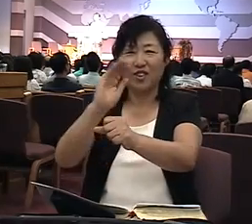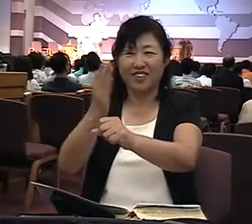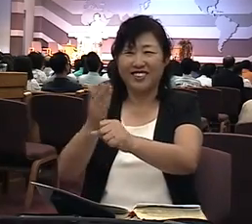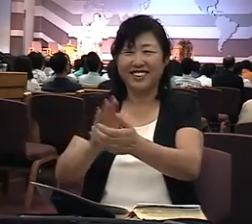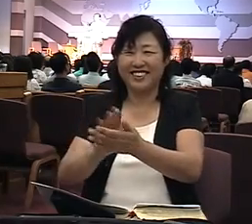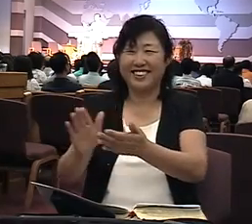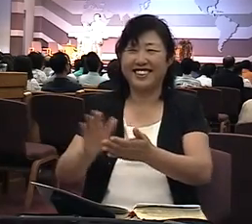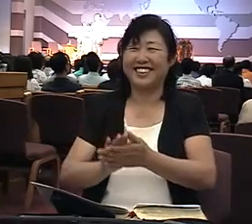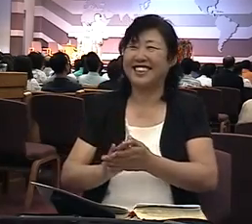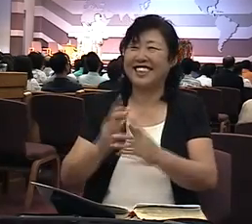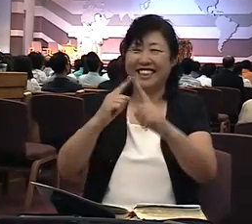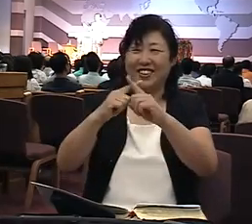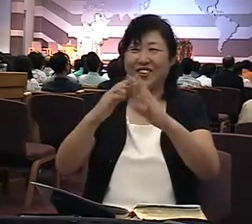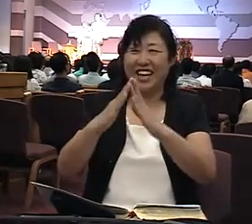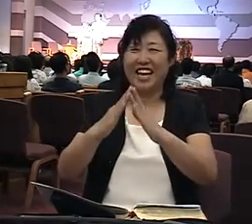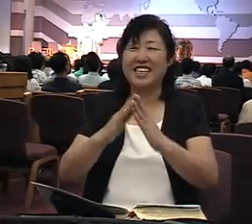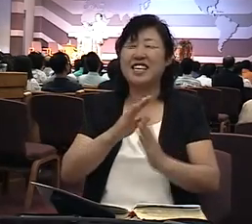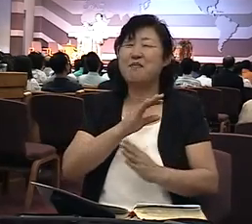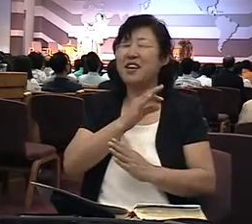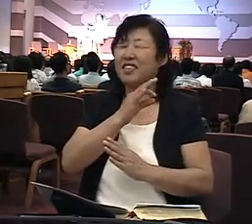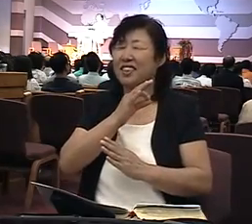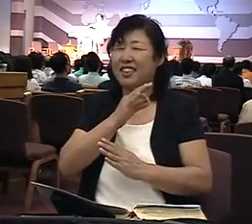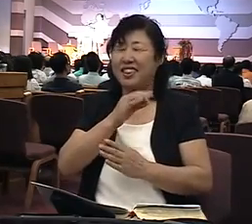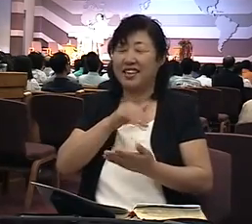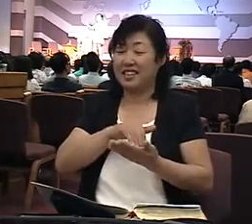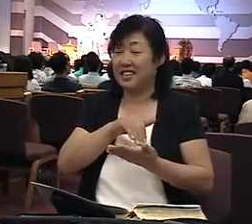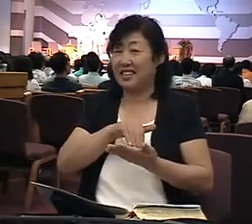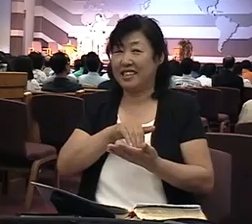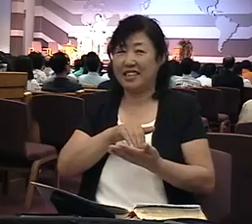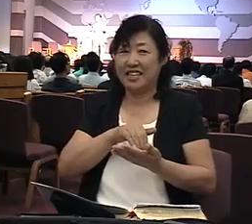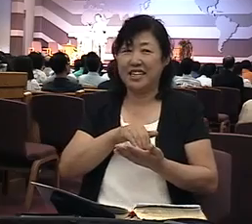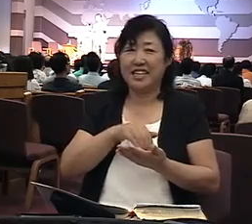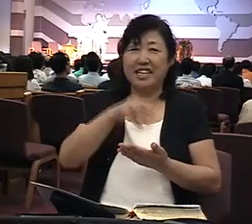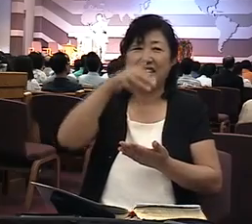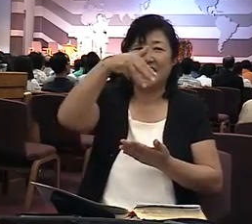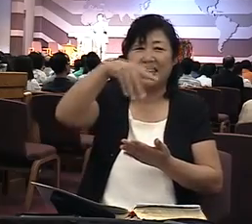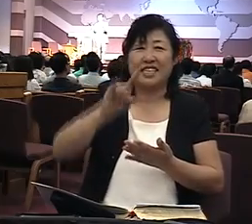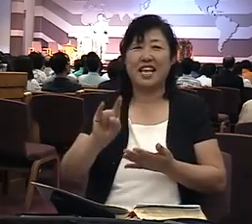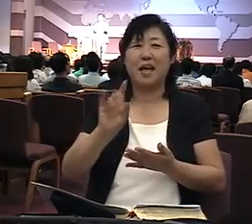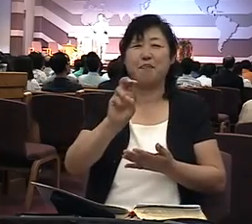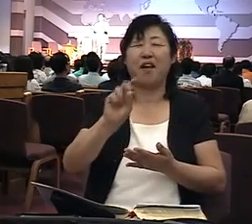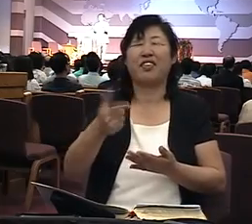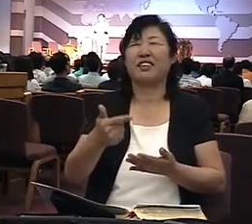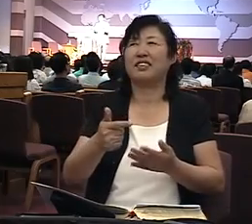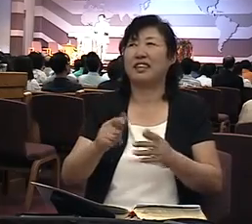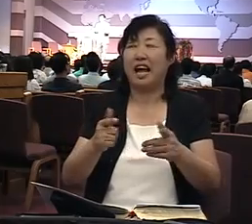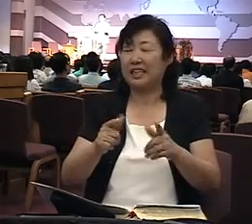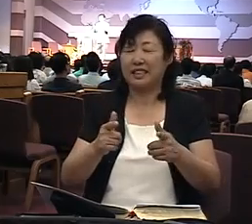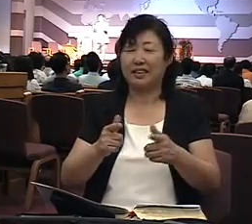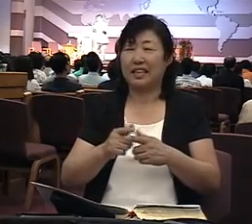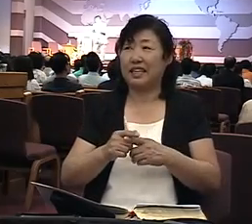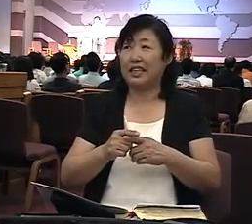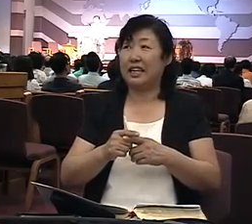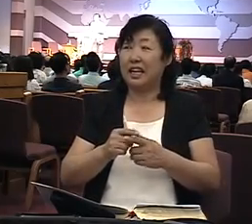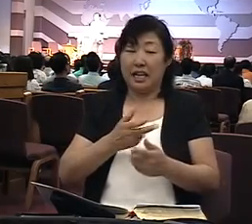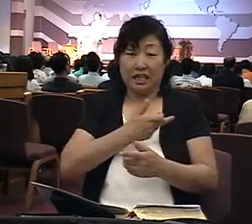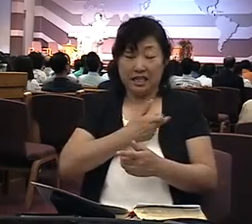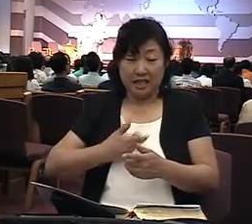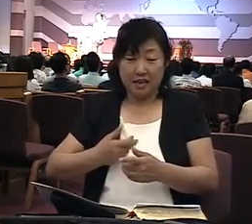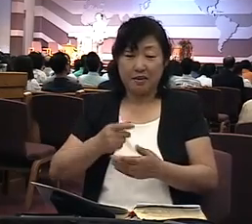교회 체면이 아니에요. 요새 사실 너무나 많이 등록해서 제자반은 다 받지도 못하고 있는데 그런데도 분명히 말씀드리고